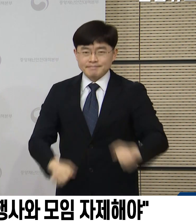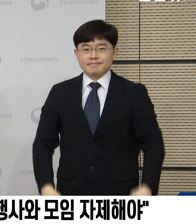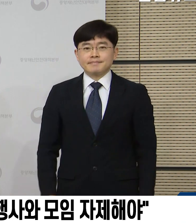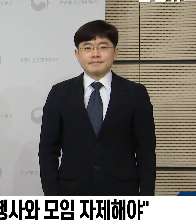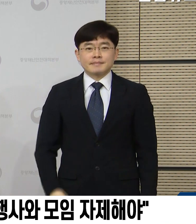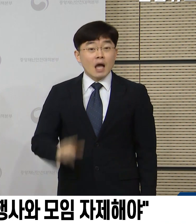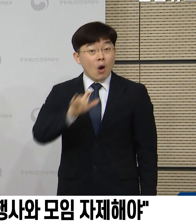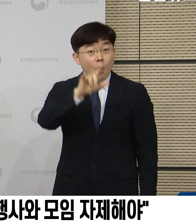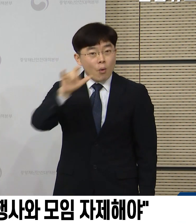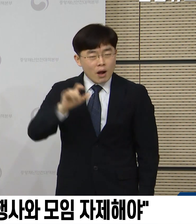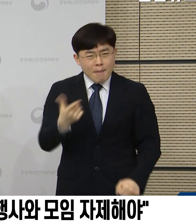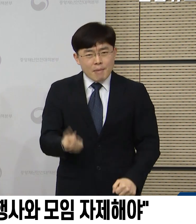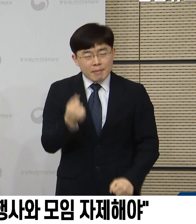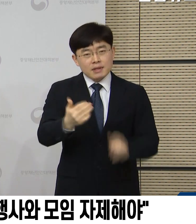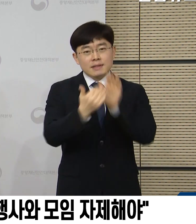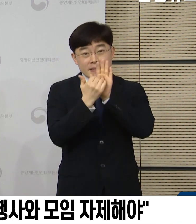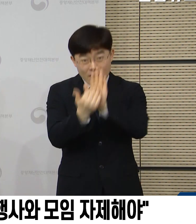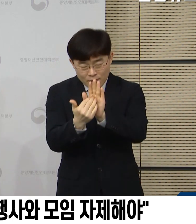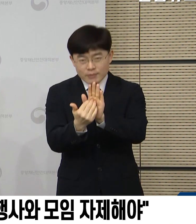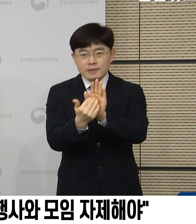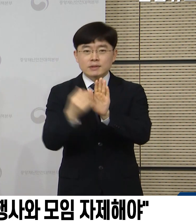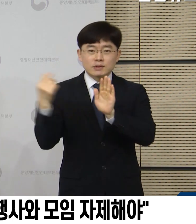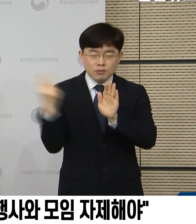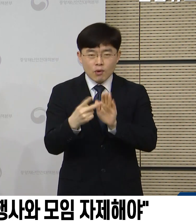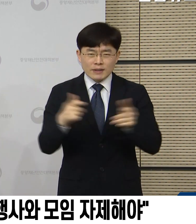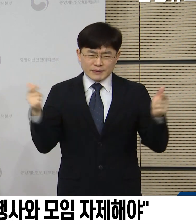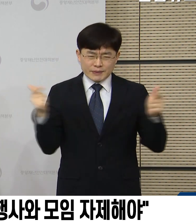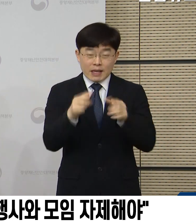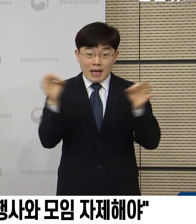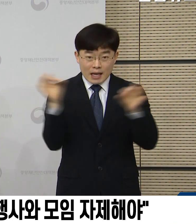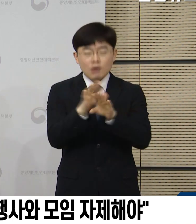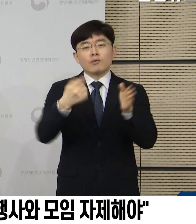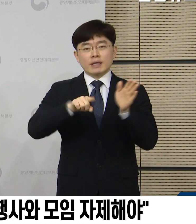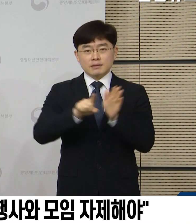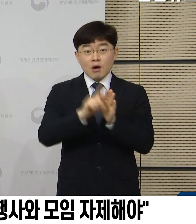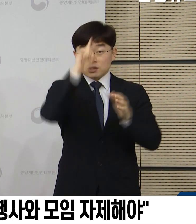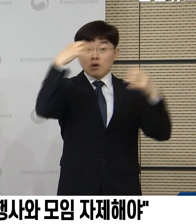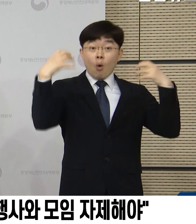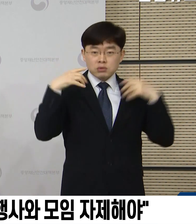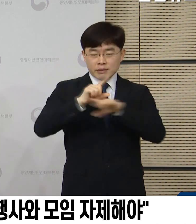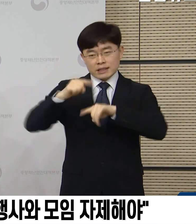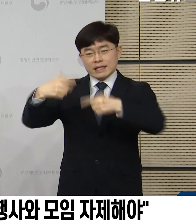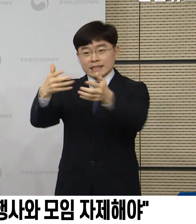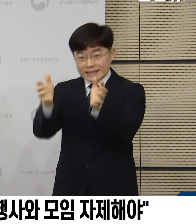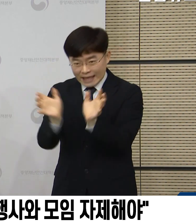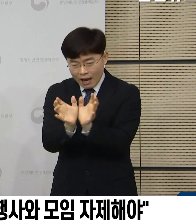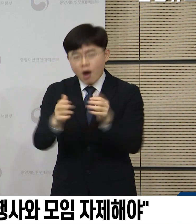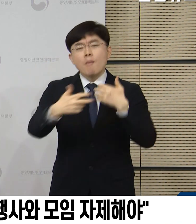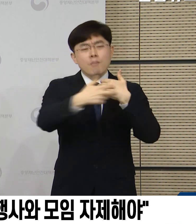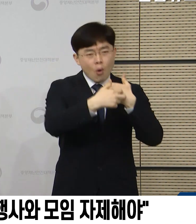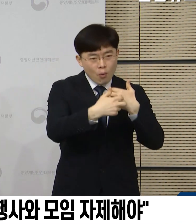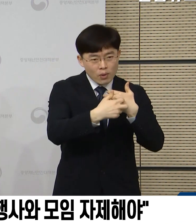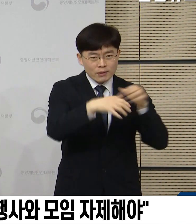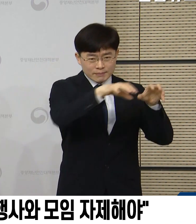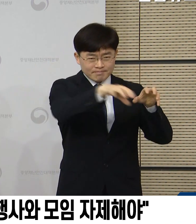코로나19를 조기에 극복할 수 있도록 중앙정부와 지방자치단체 그리고 의료계와